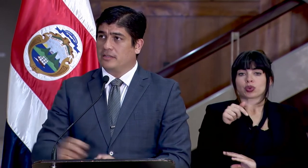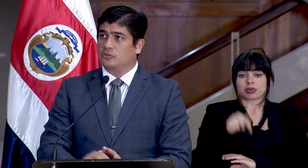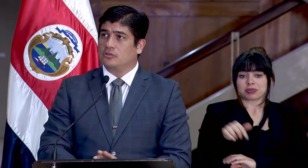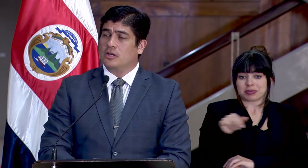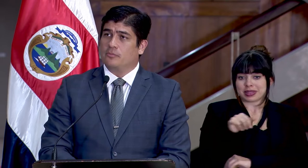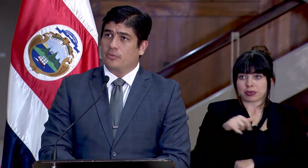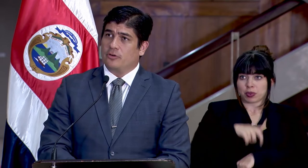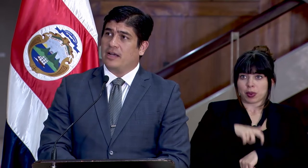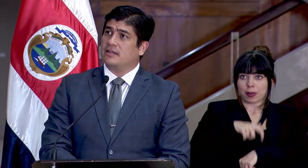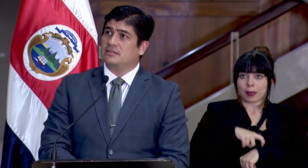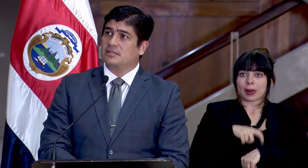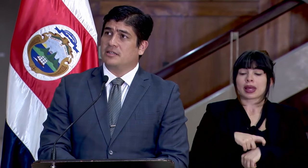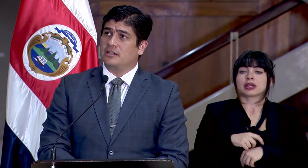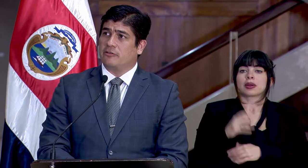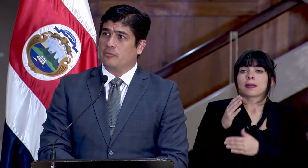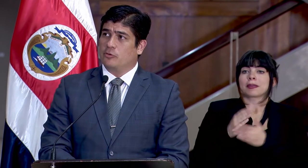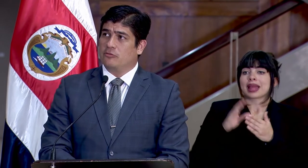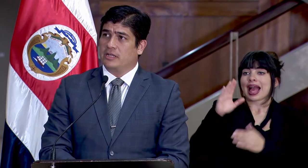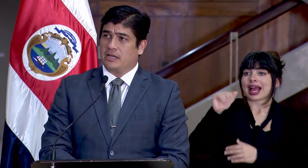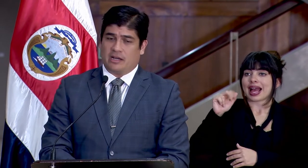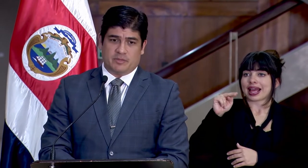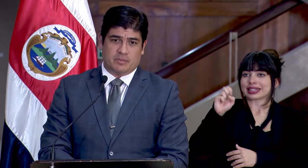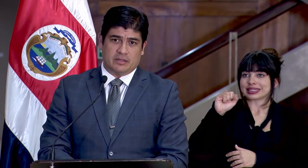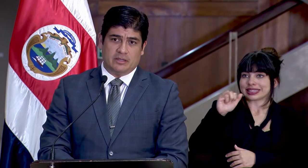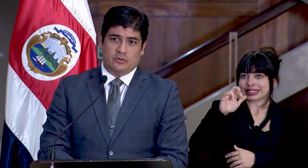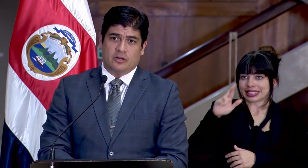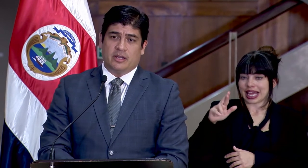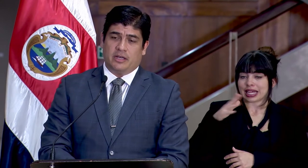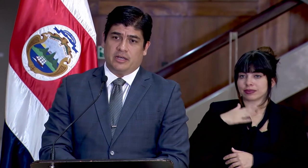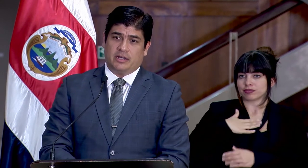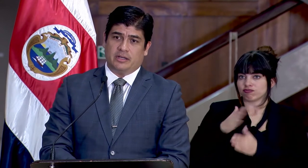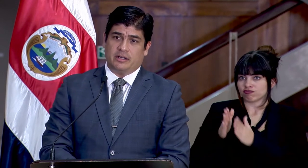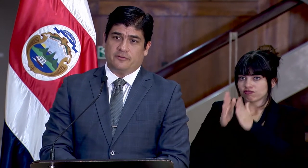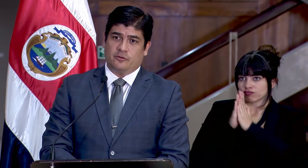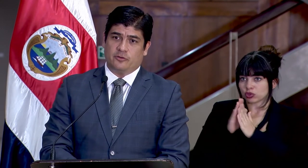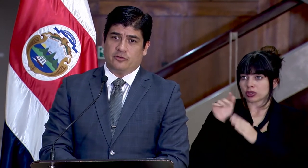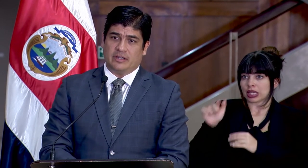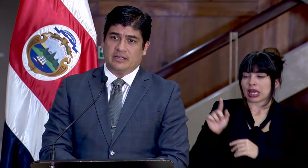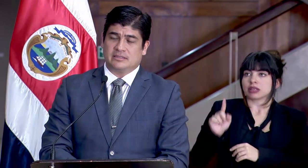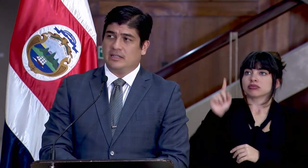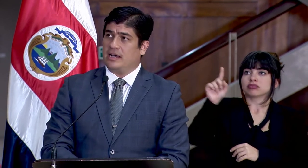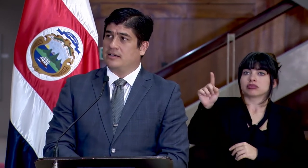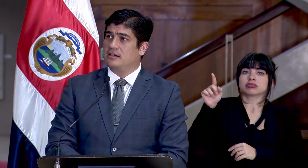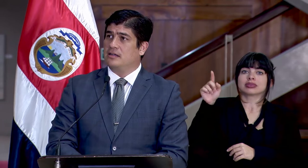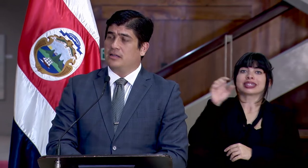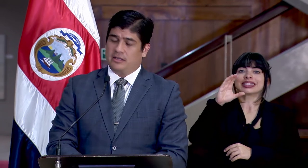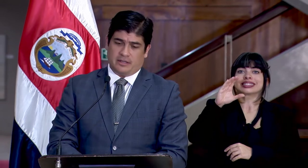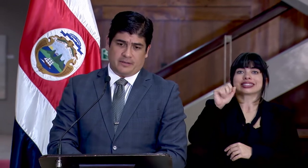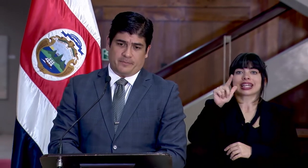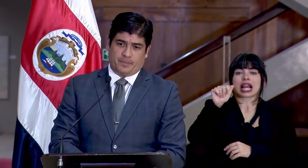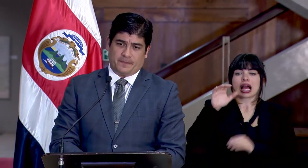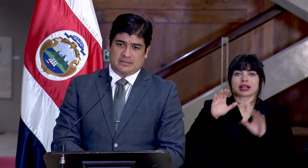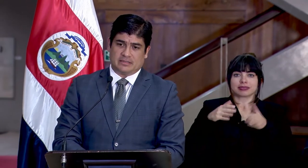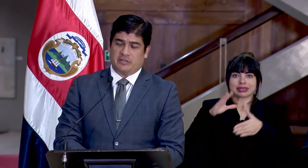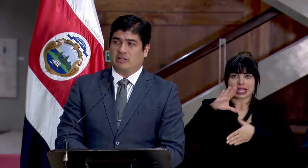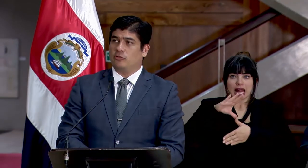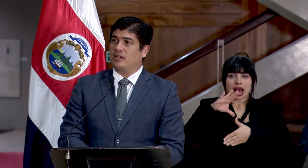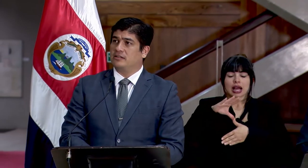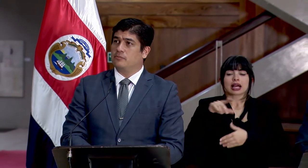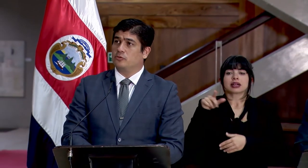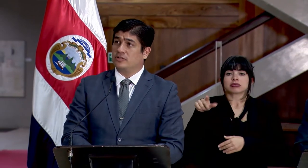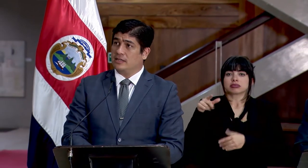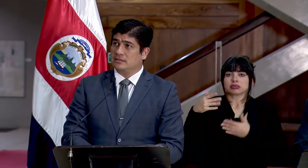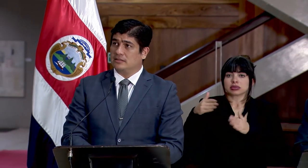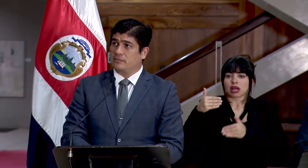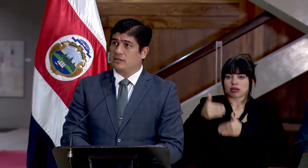mismo momento por la canciller de la República, a mi pedido en el foro de CELAC que se está llevando